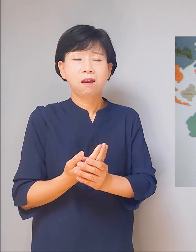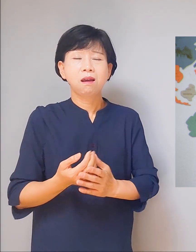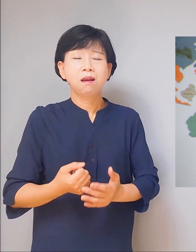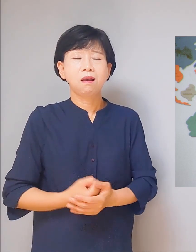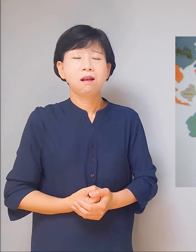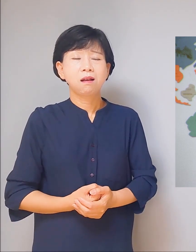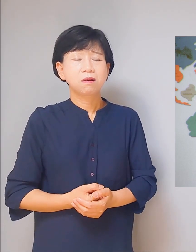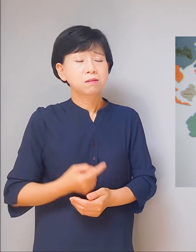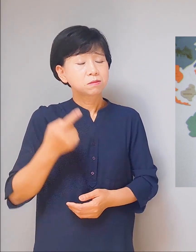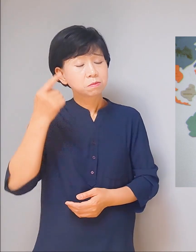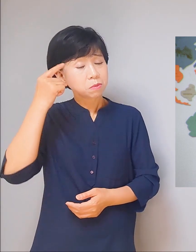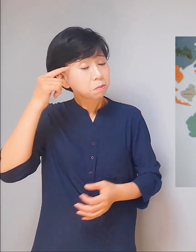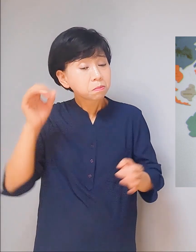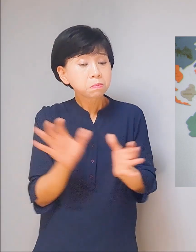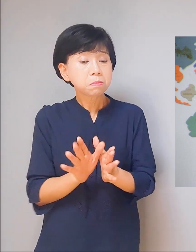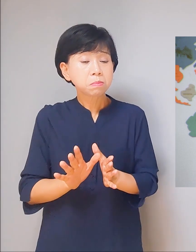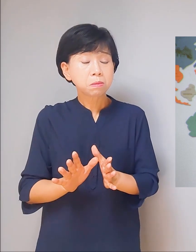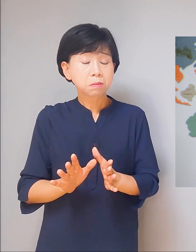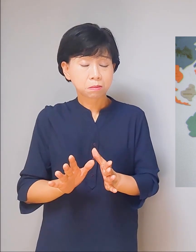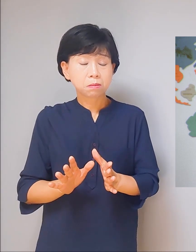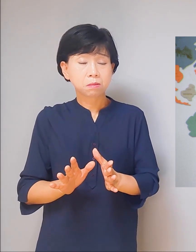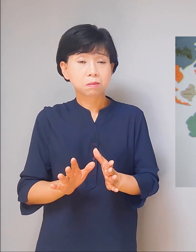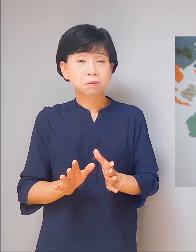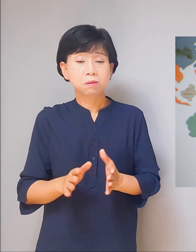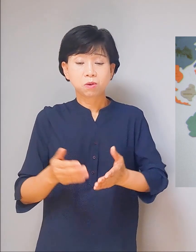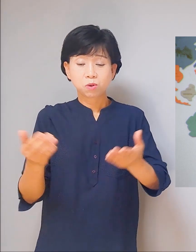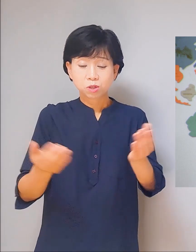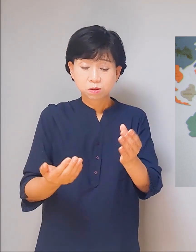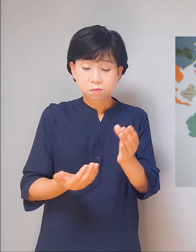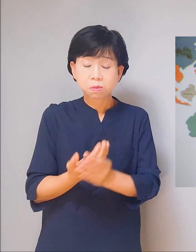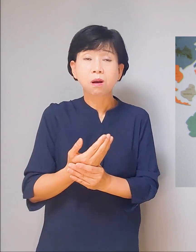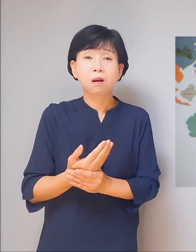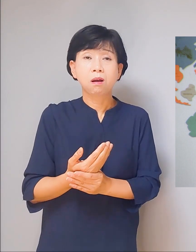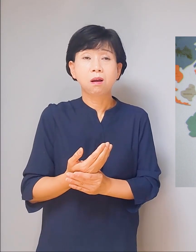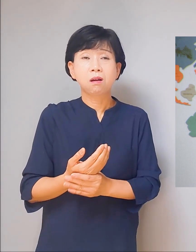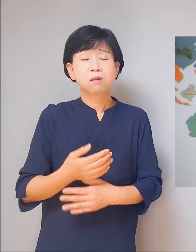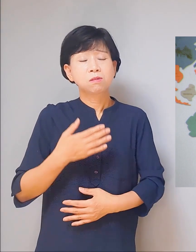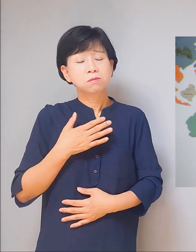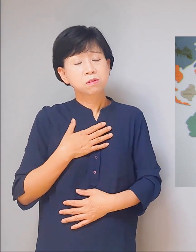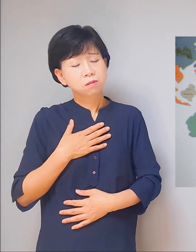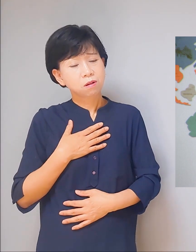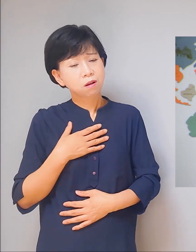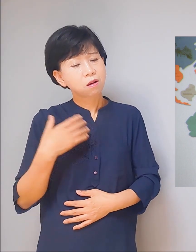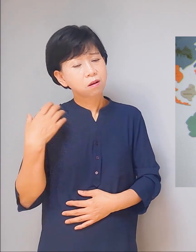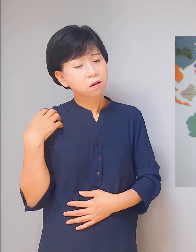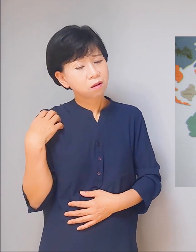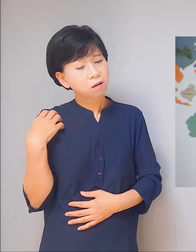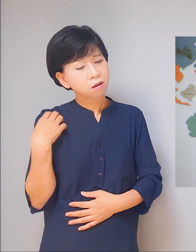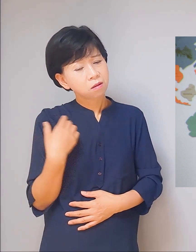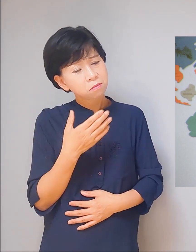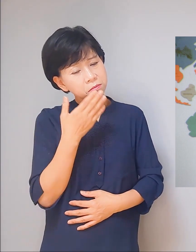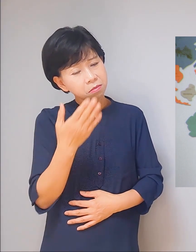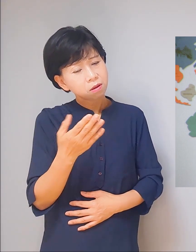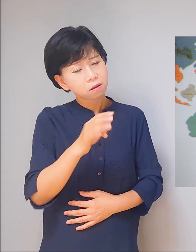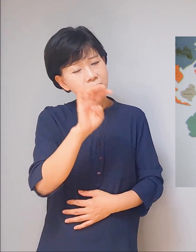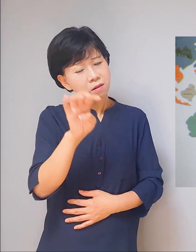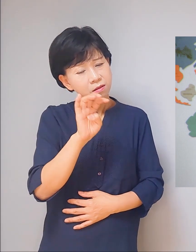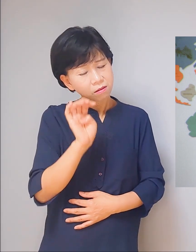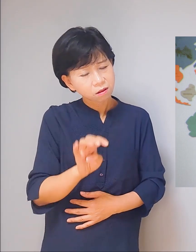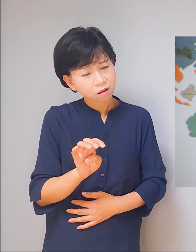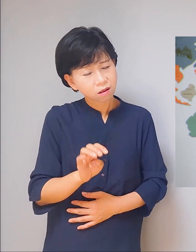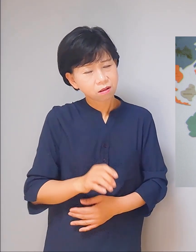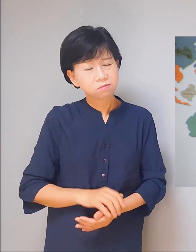못했는데, 예상하지도 못했는데, 이거 감당하겠나 싶은 일이